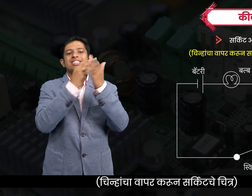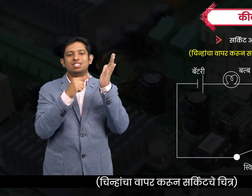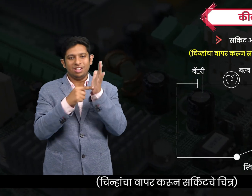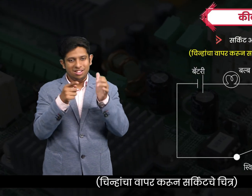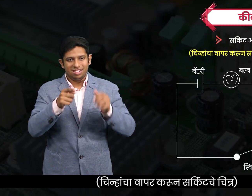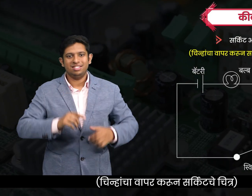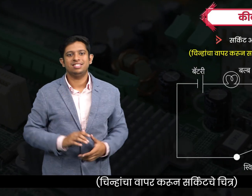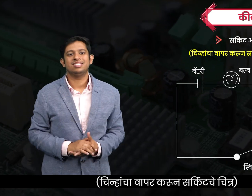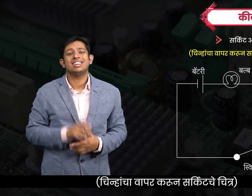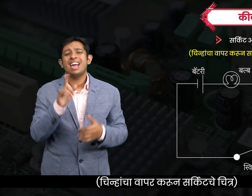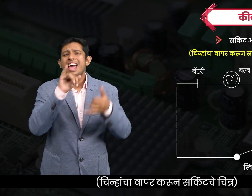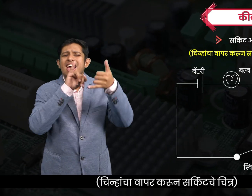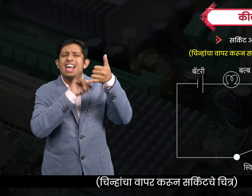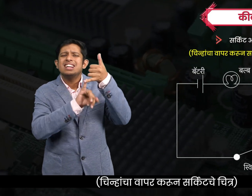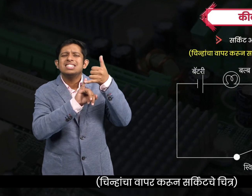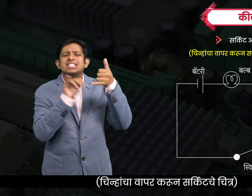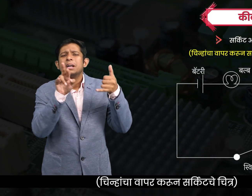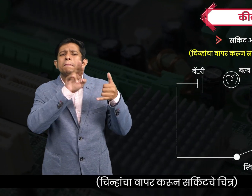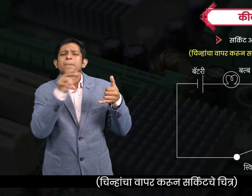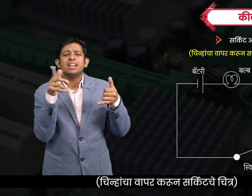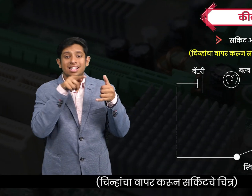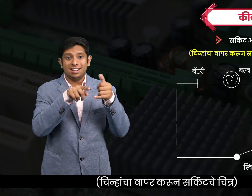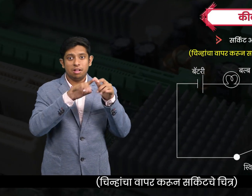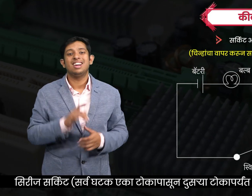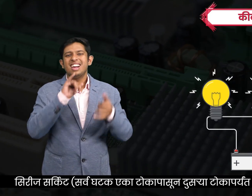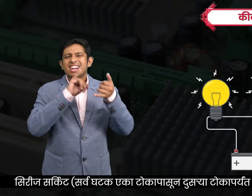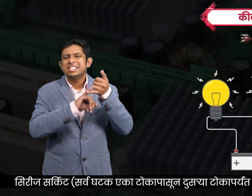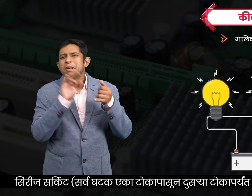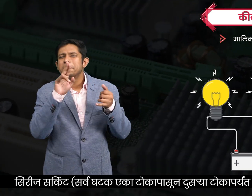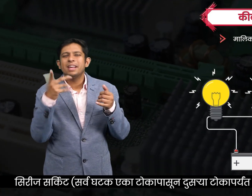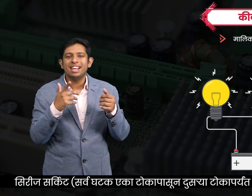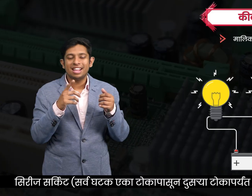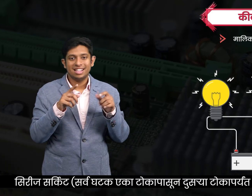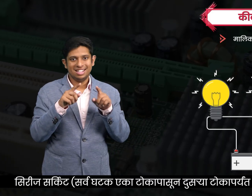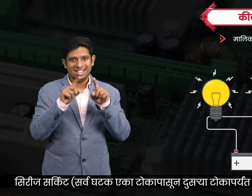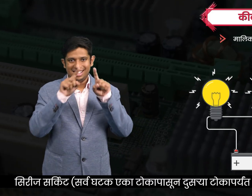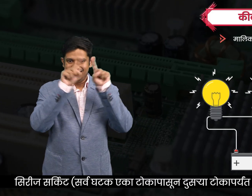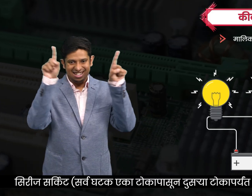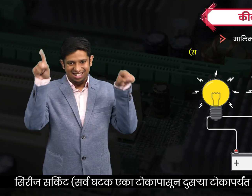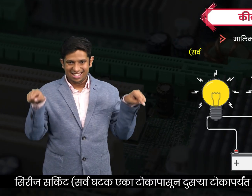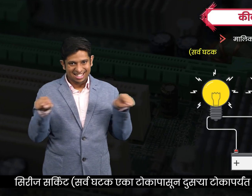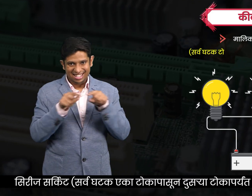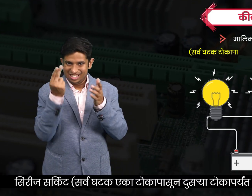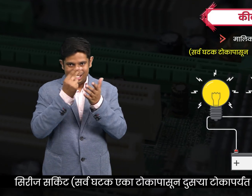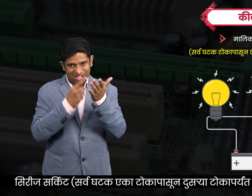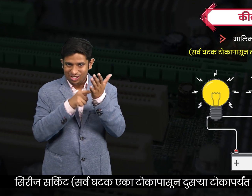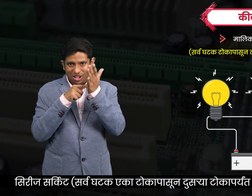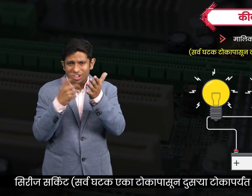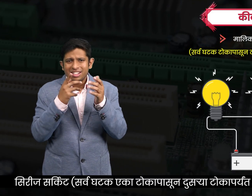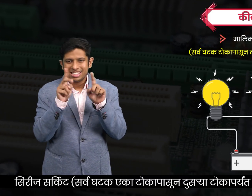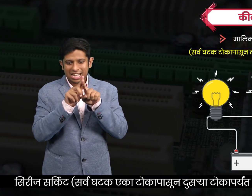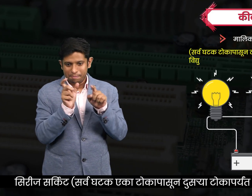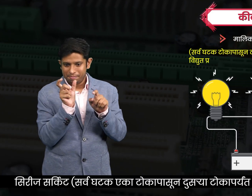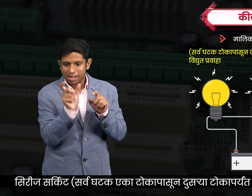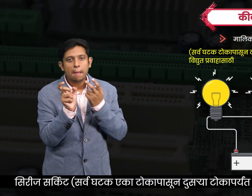चिन्हांचा वापर करून सर्किटचे चित्र. सिरीज सर्किट सर्व घटका एक टोकांपासून